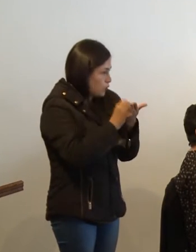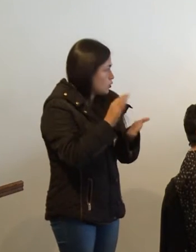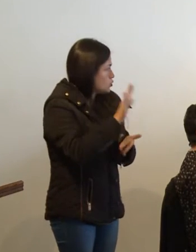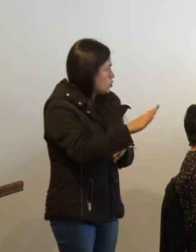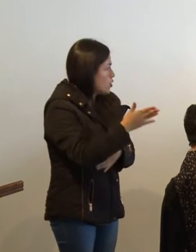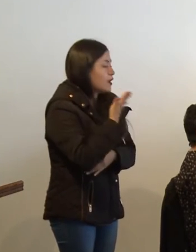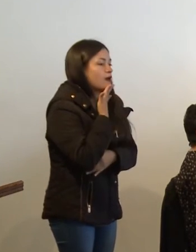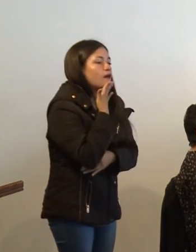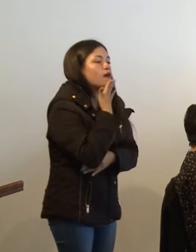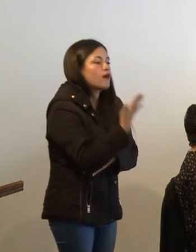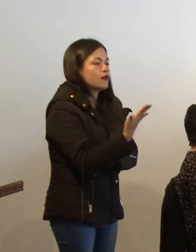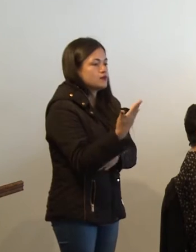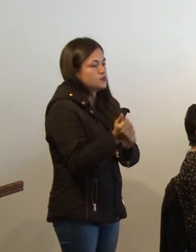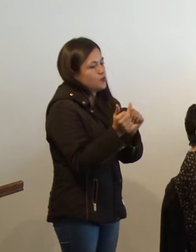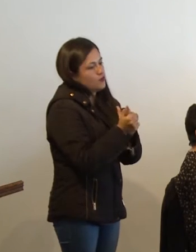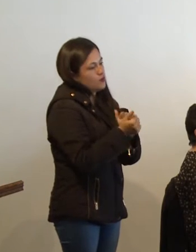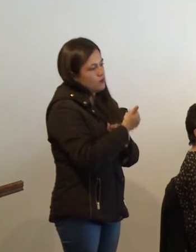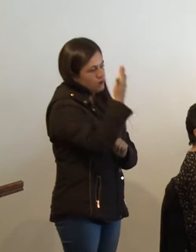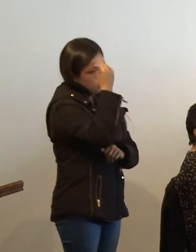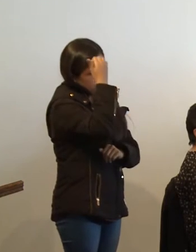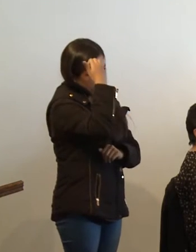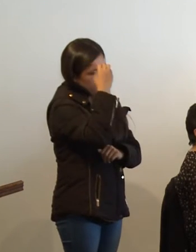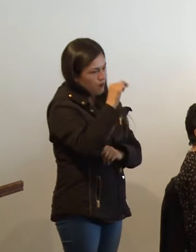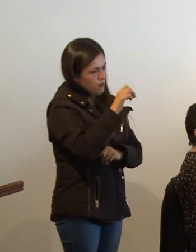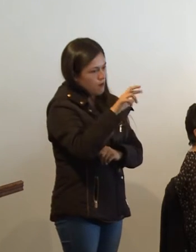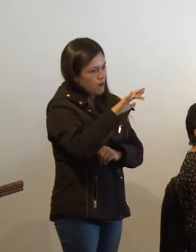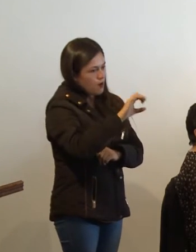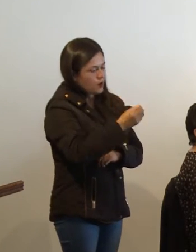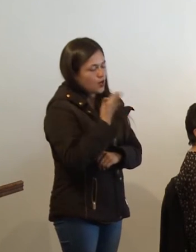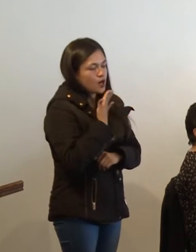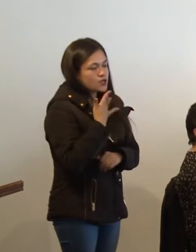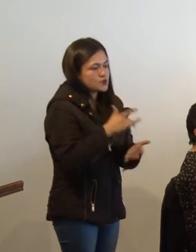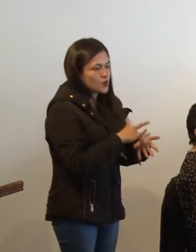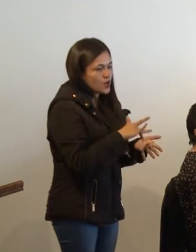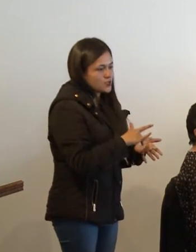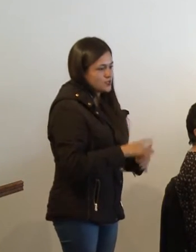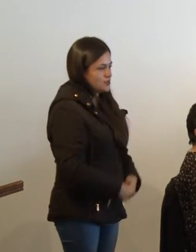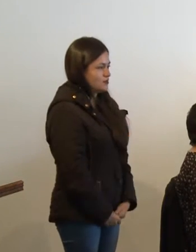Mario, muchas gracias por acompañarnos, es muy placentero que estés aquí.